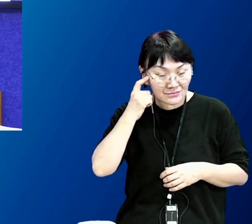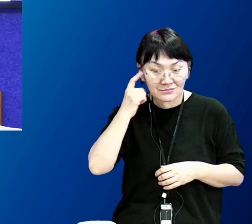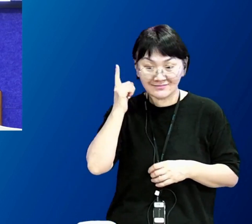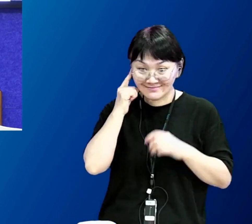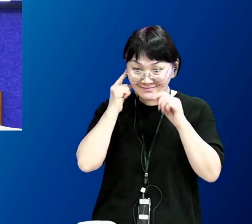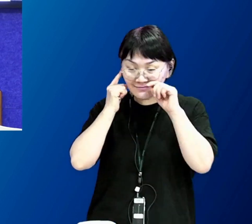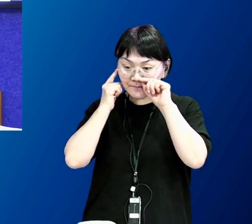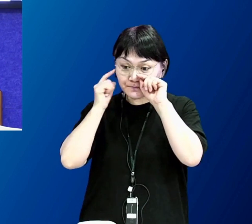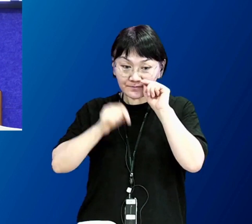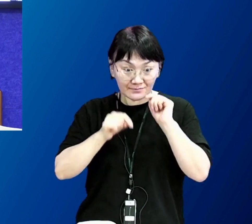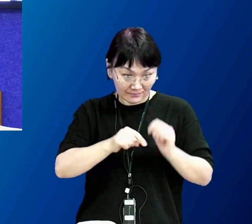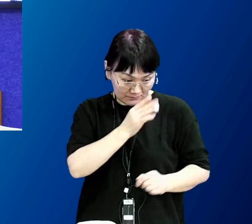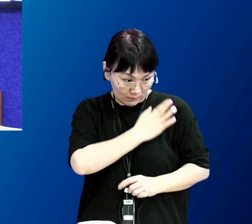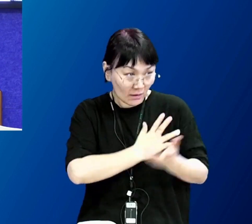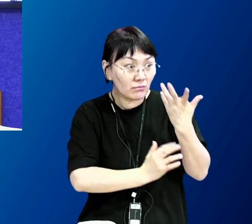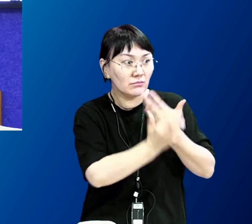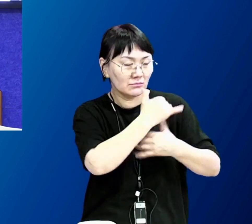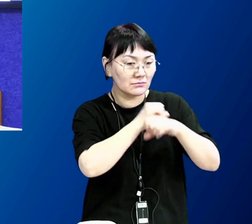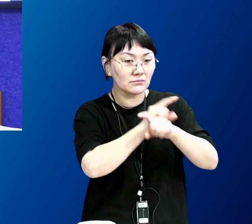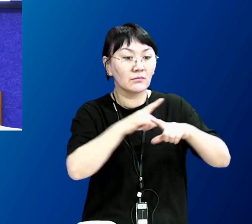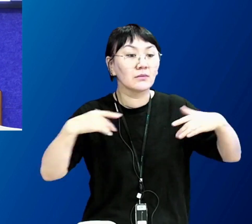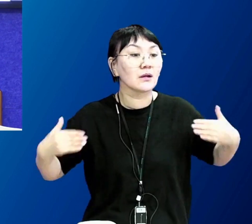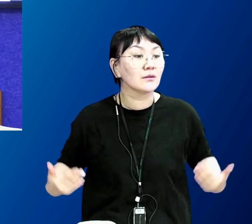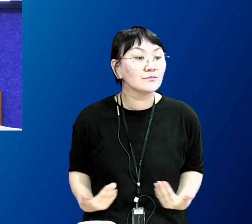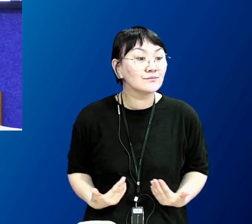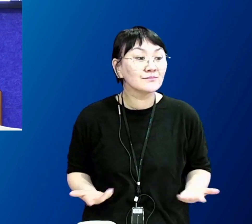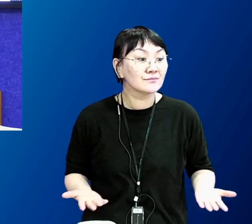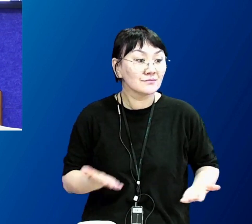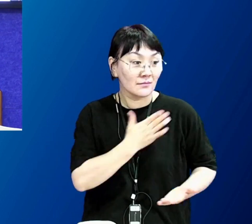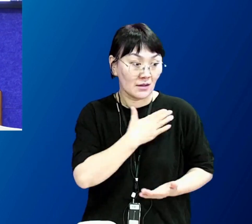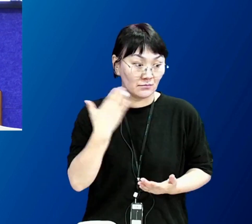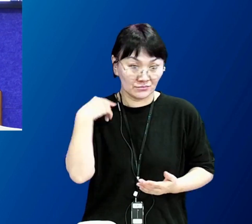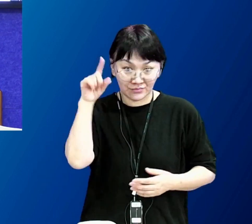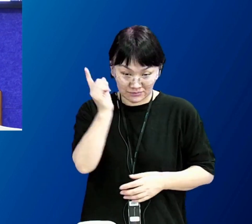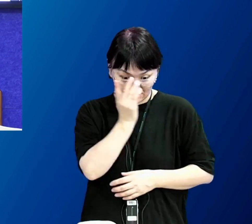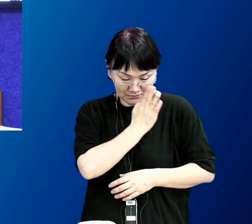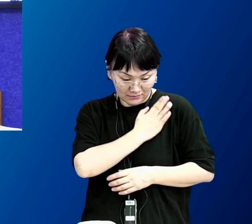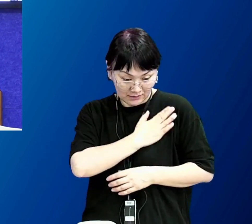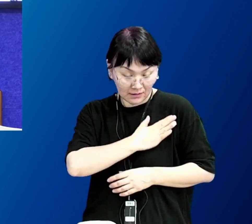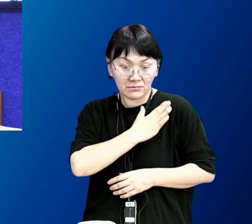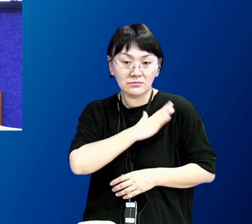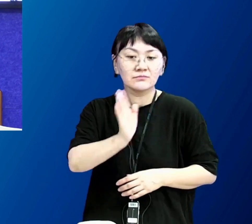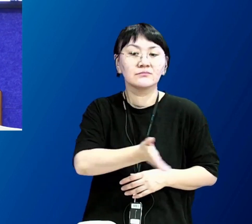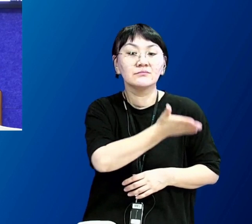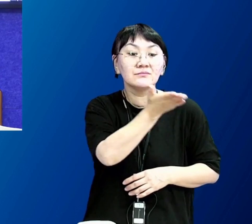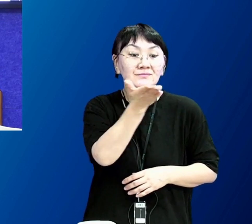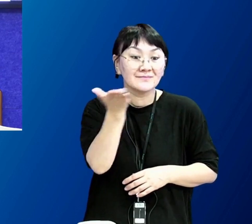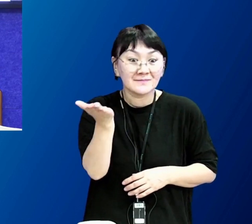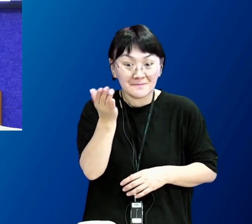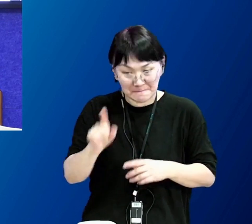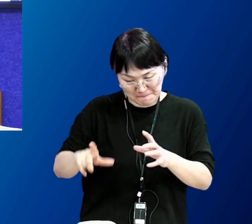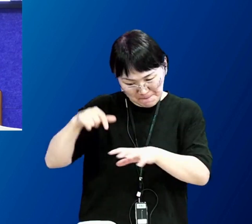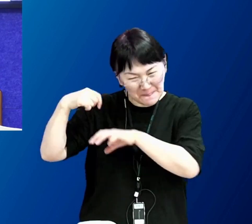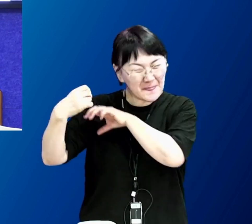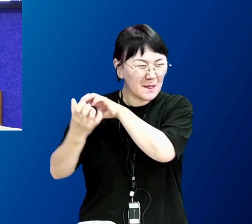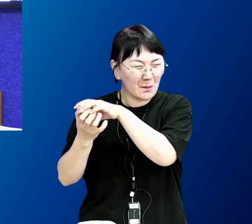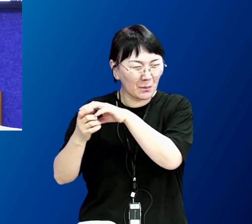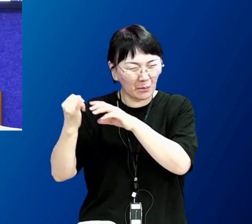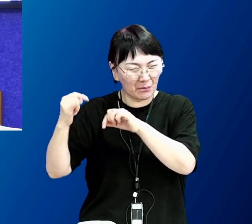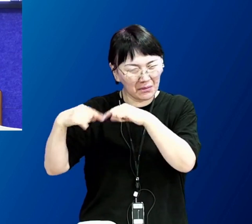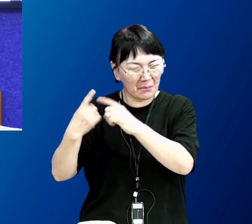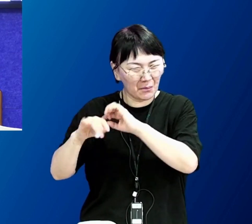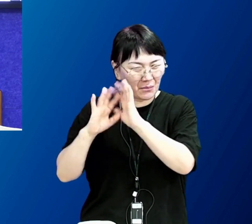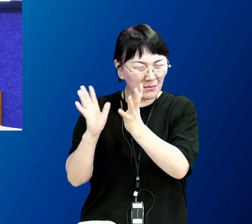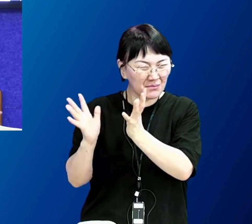Эцэстээ тэр хайрын дотор амьдруул байж тээ. Эзний тэр хайр нь бид өхөнийг энэ ертөнцийн тэр бүхэл